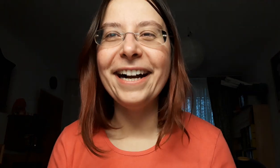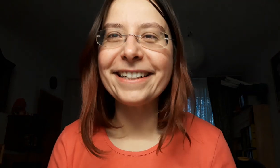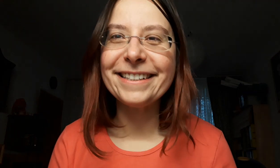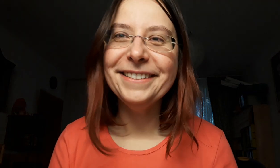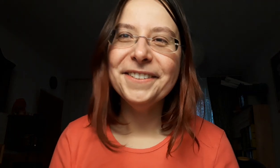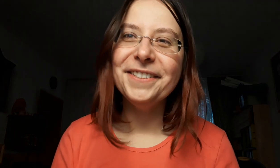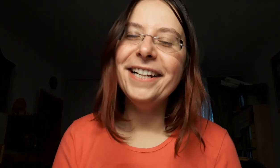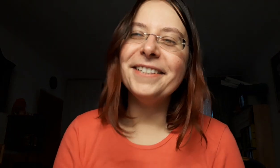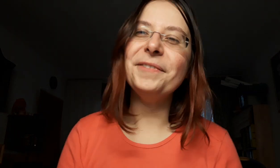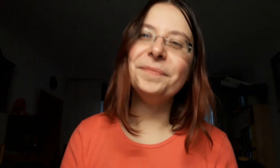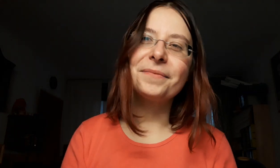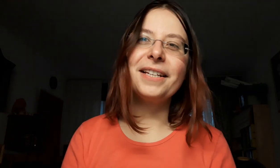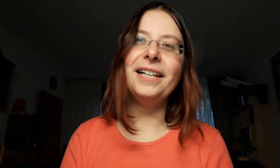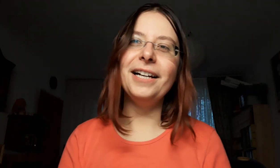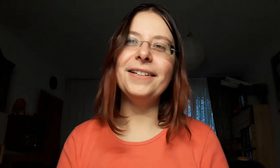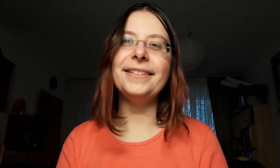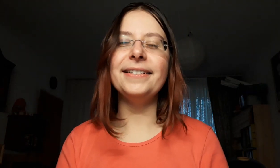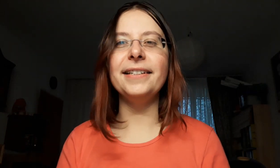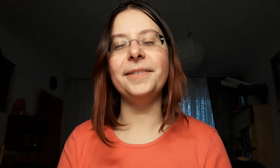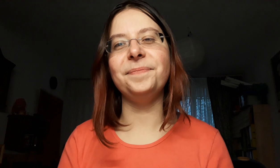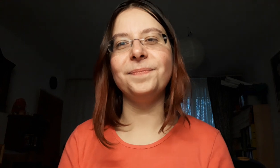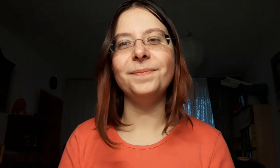Sozusagen. Und ja.